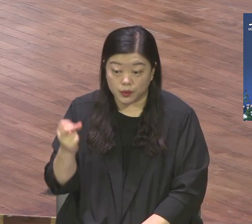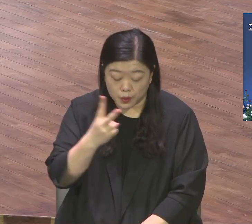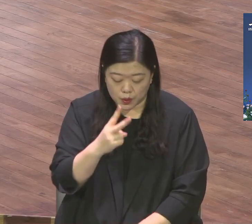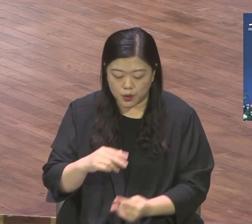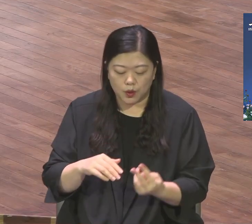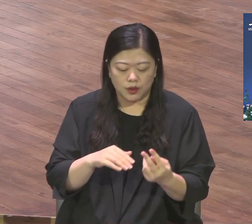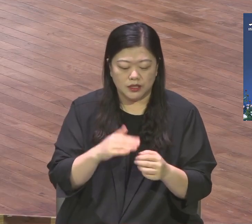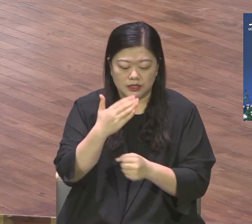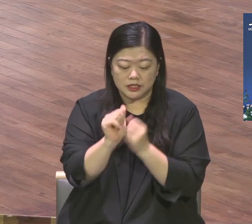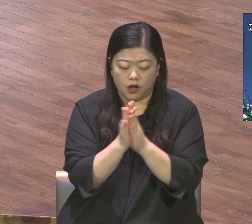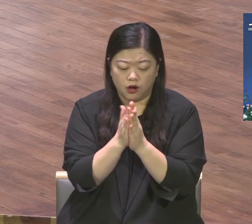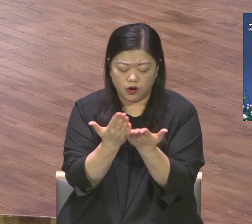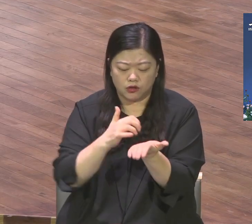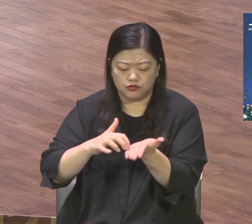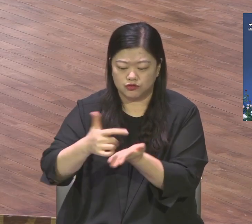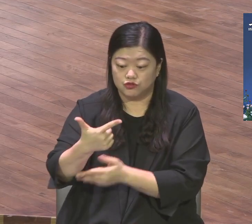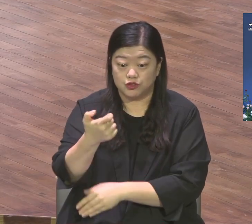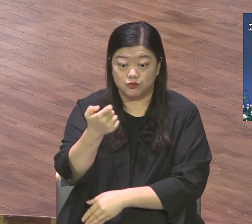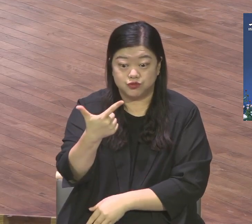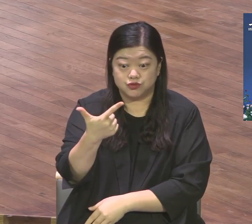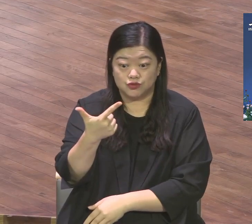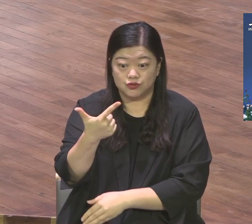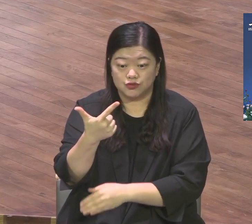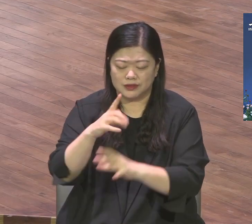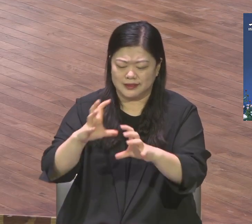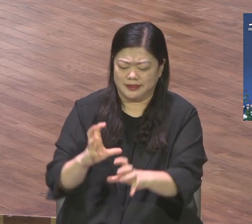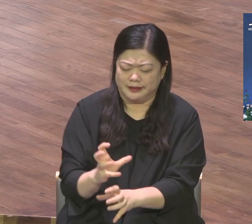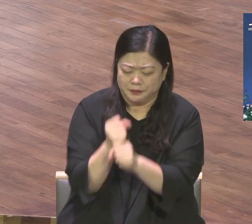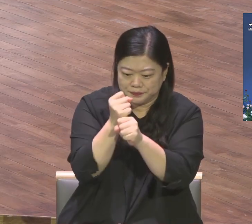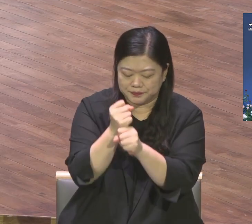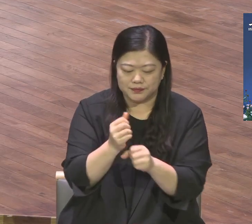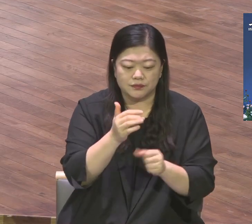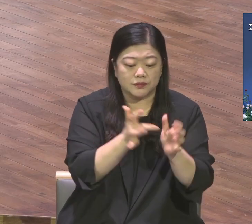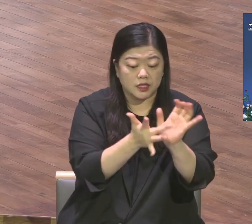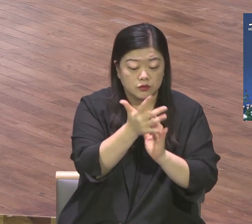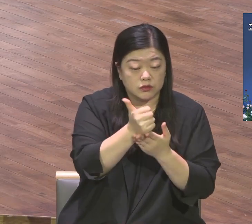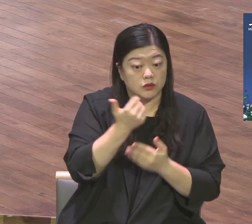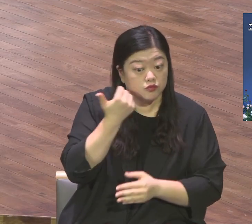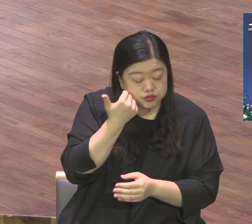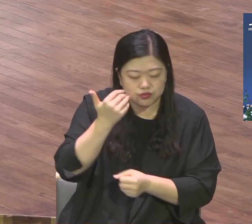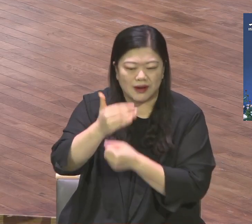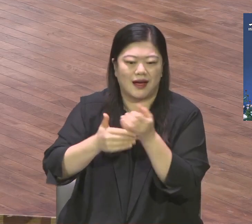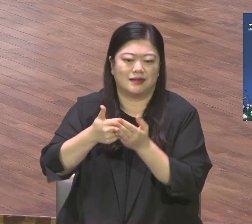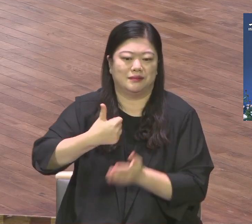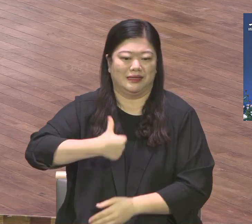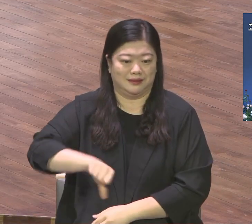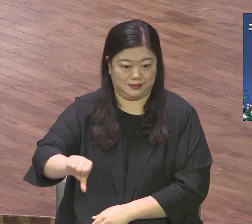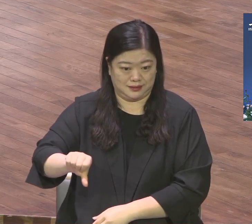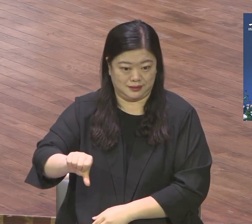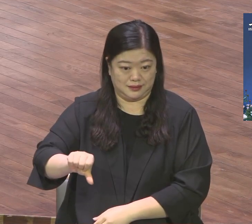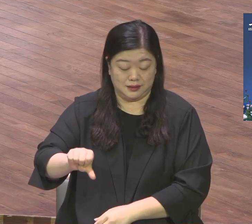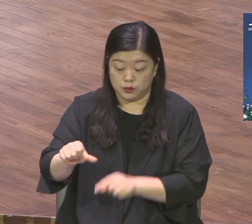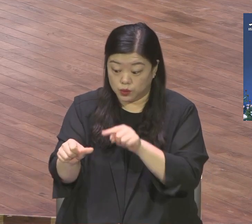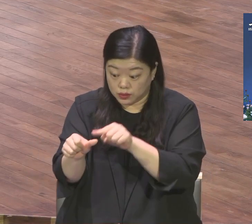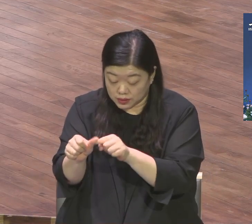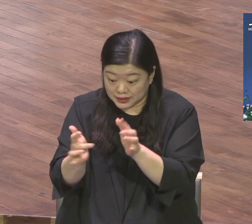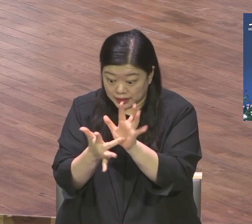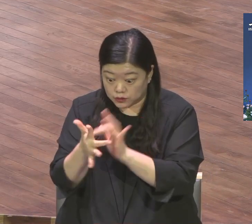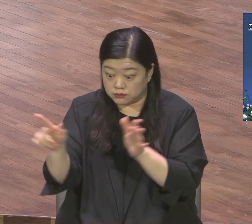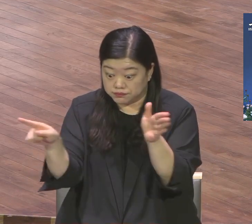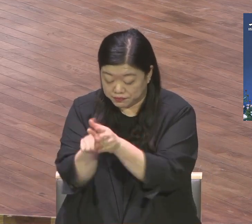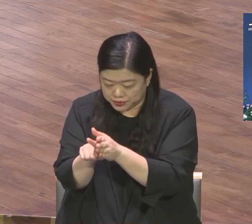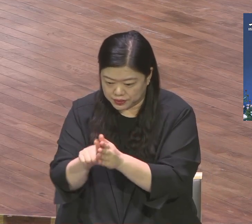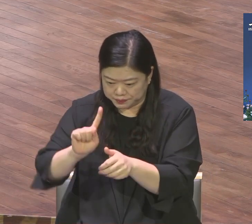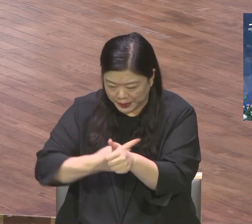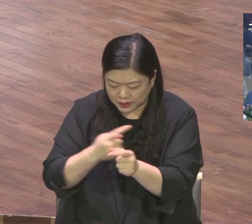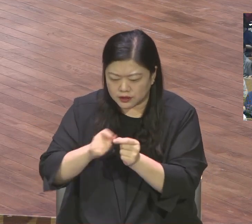66권을 기록한 목적이 예수님이 하나님의 아들 그리스도시고 그 이름을 믿는 자에게 영원한